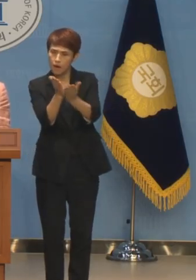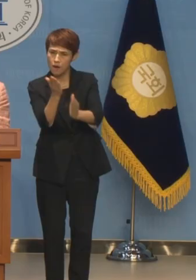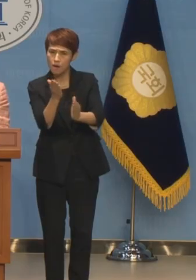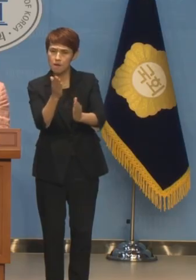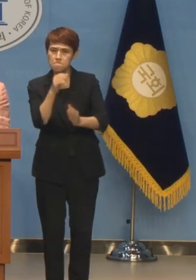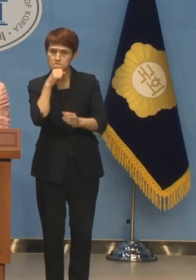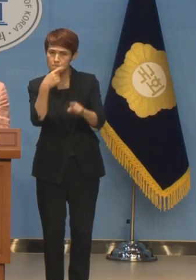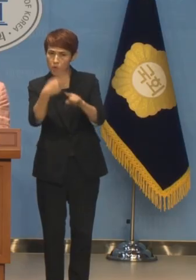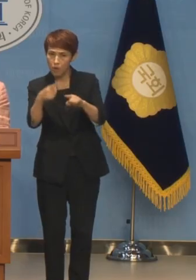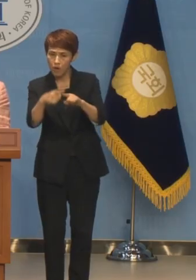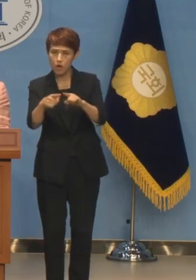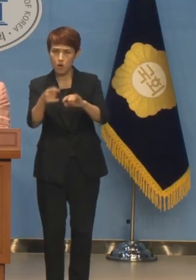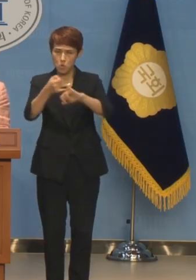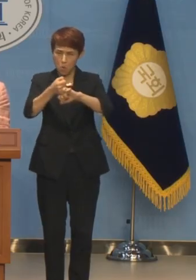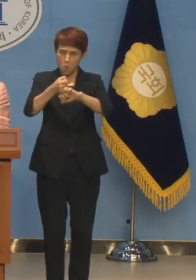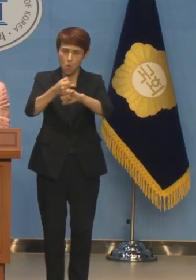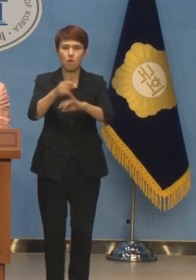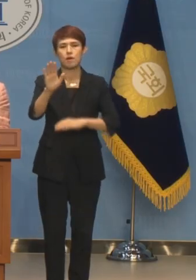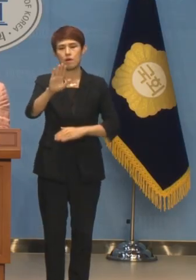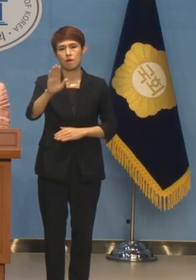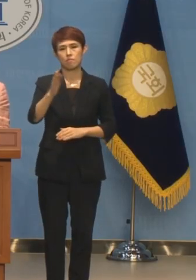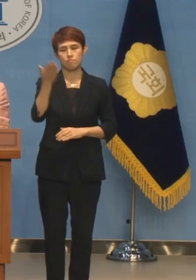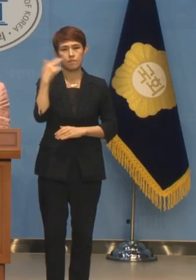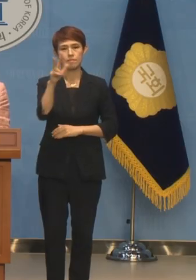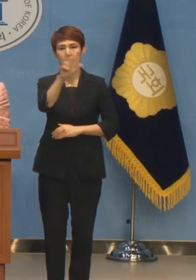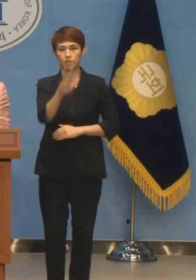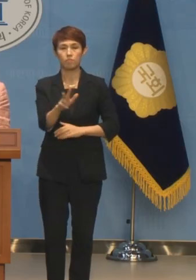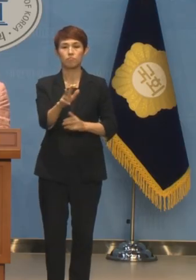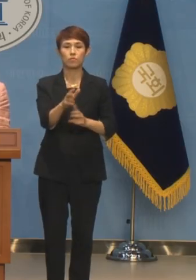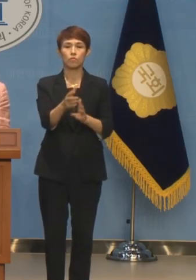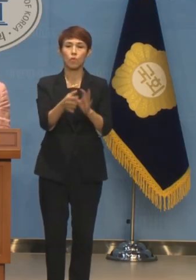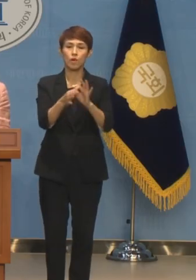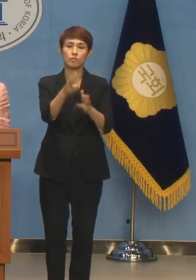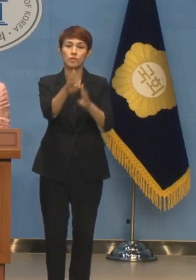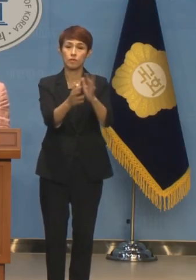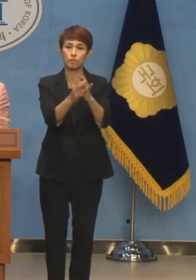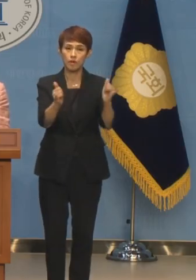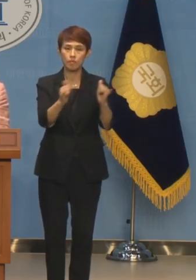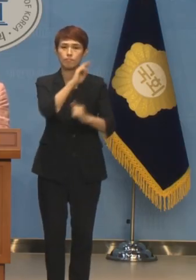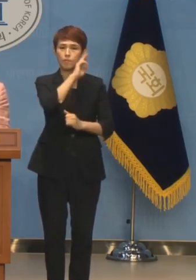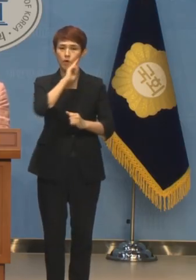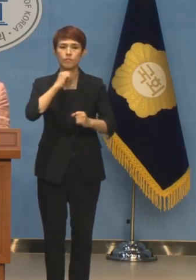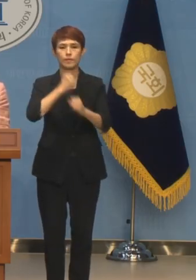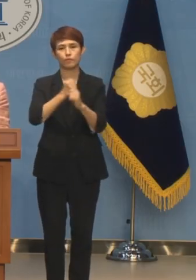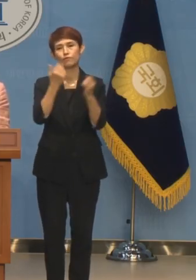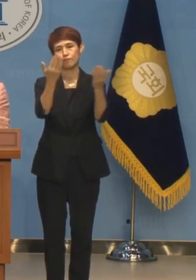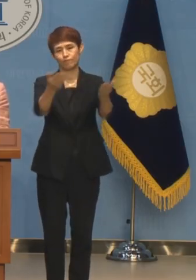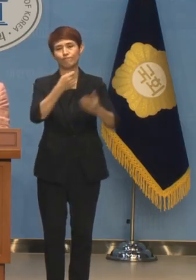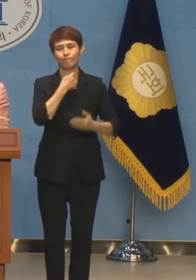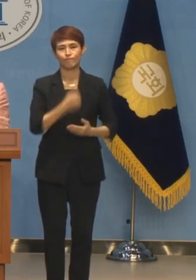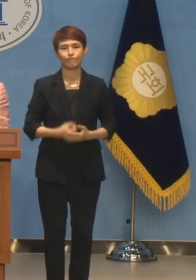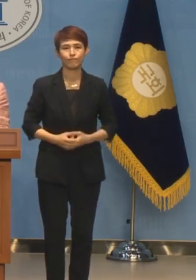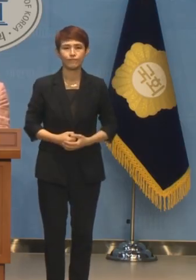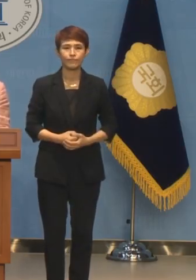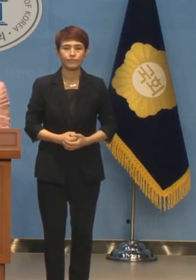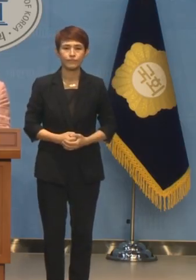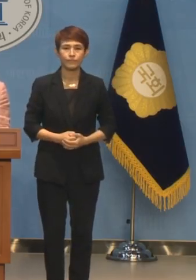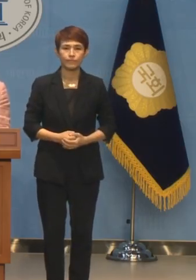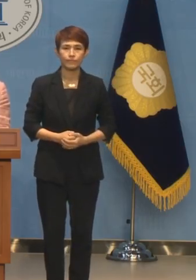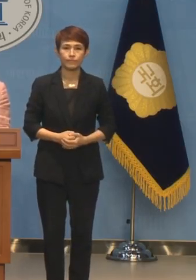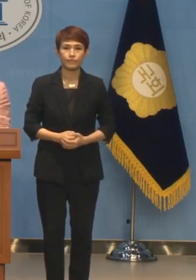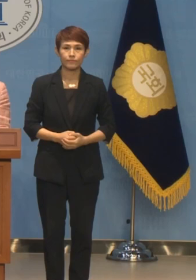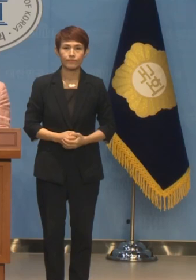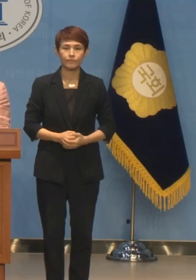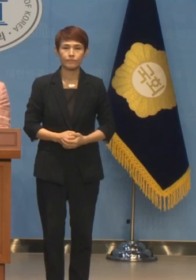조항을 삭제하여 기존 발전 사업자의 제도 편입에 대한 편의성을 대폭 강화하였습니다.